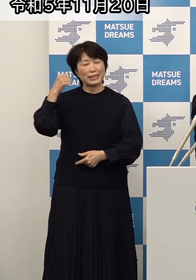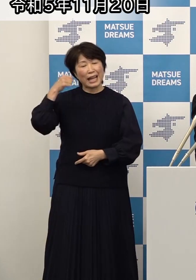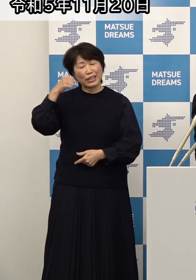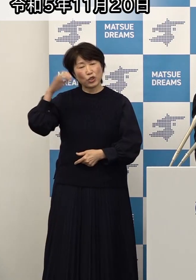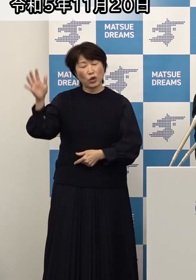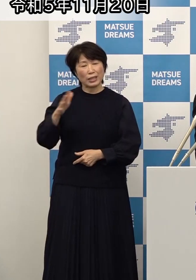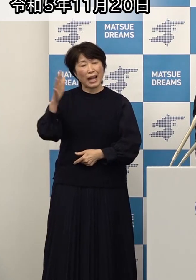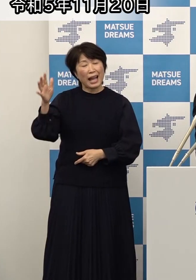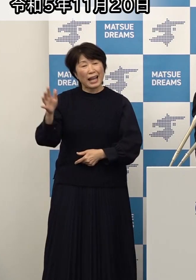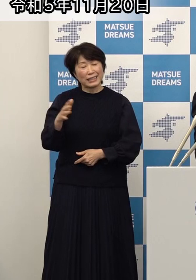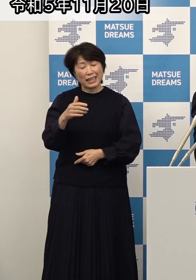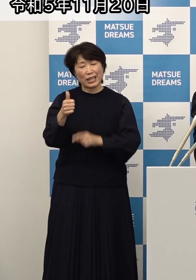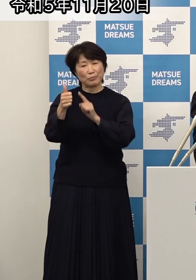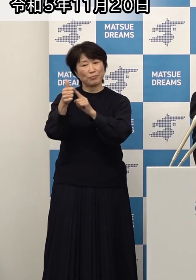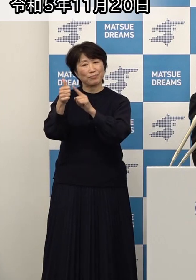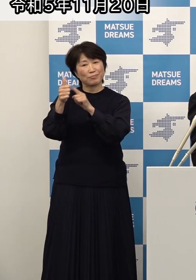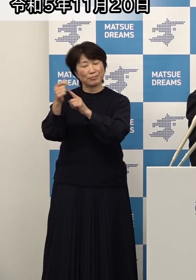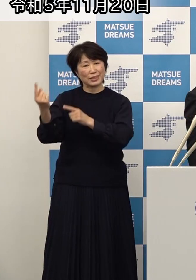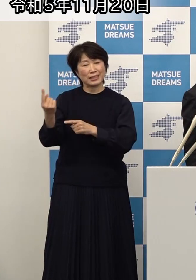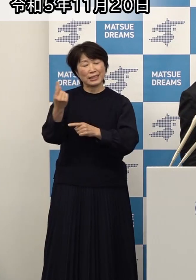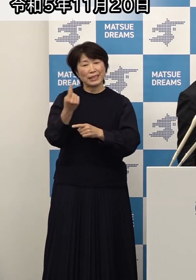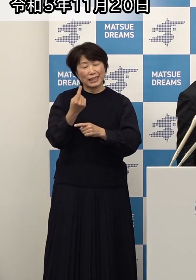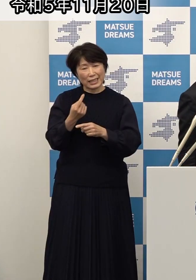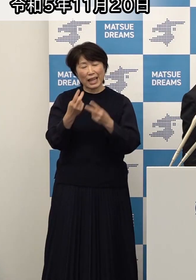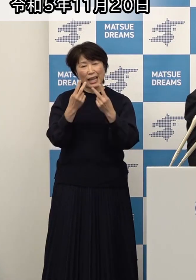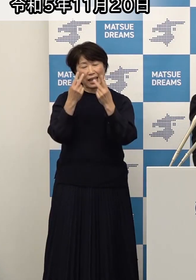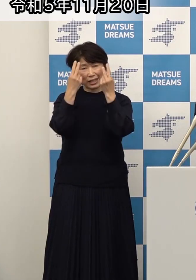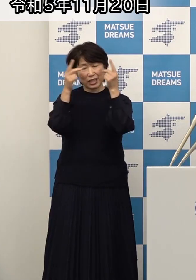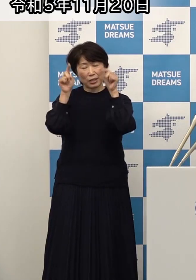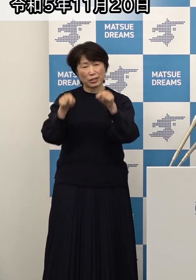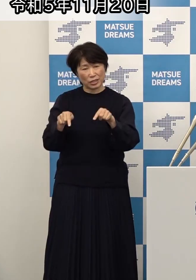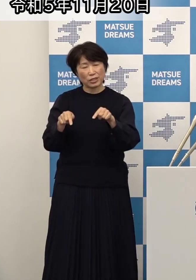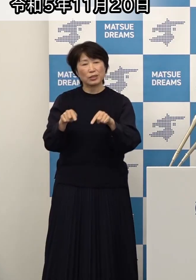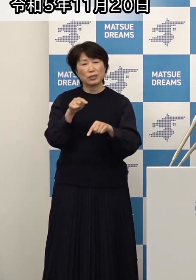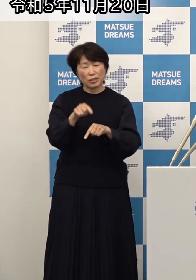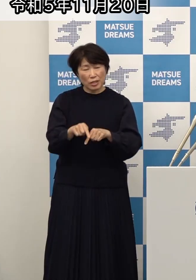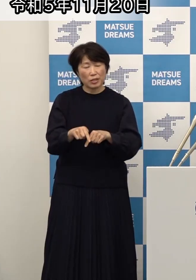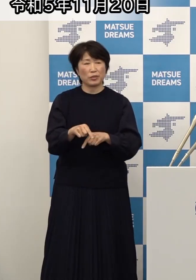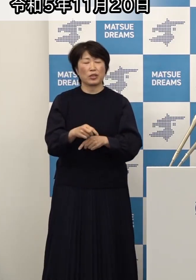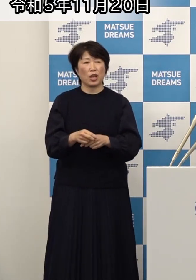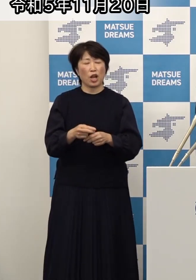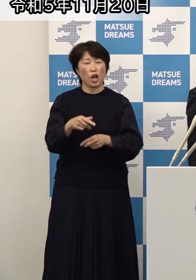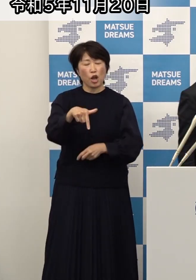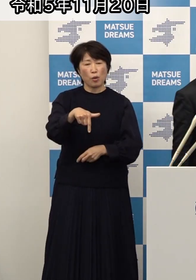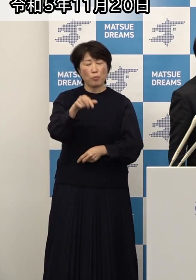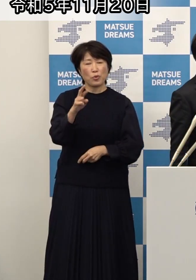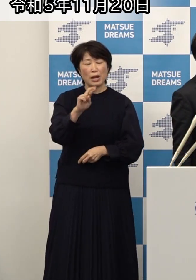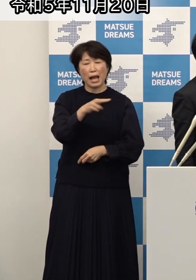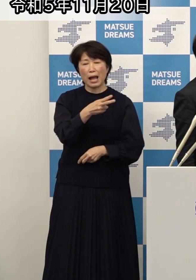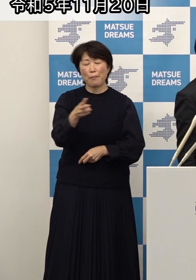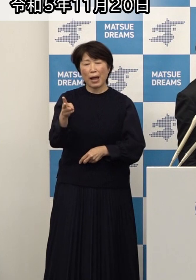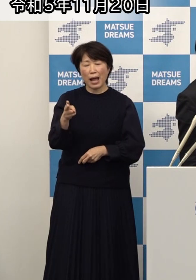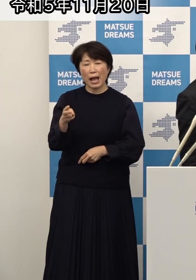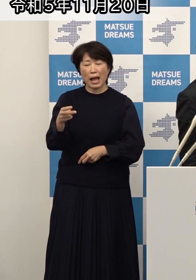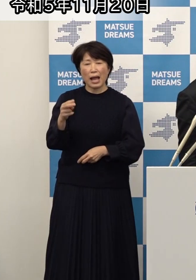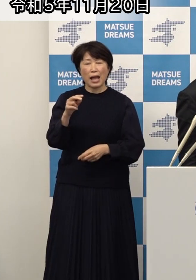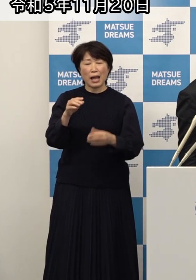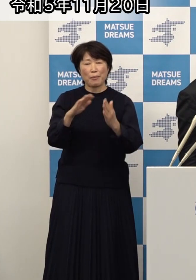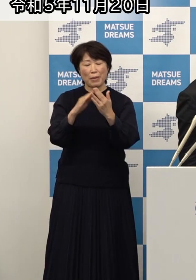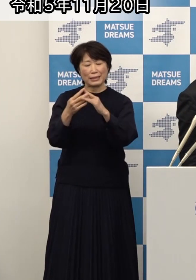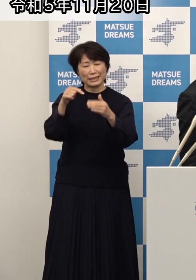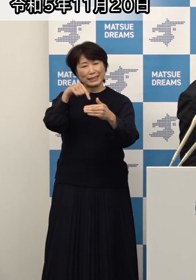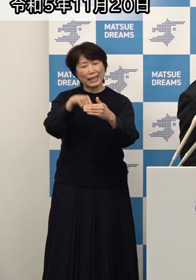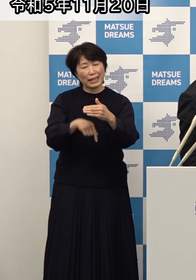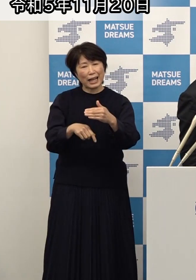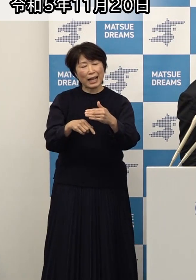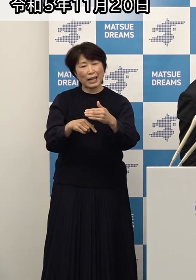環トークというイベントを開催しました。またプラバ街中コンサートといったコンサートもたびたび開催をさせ